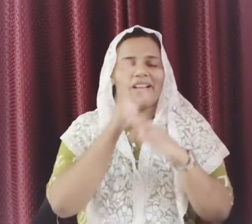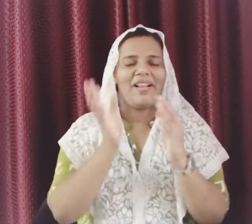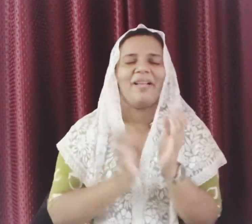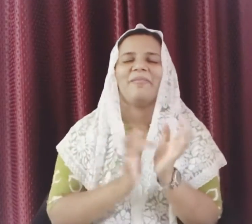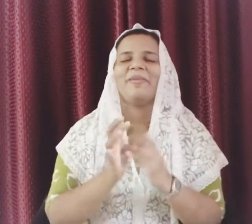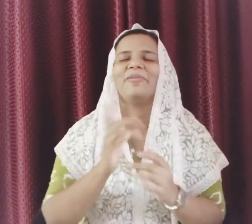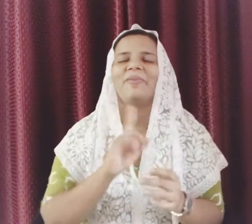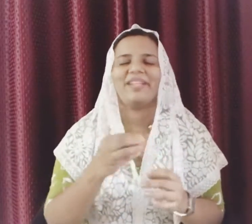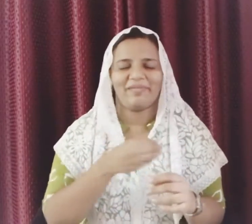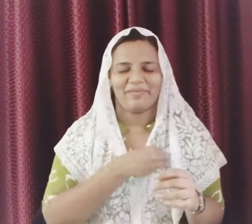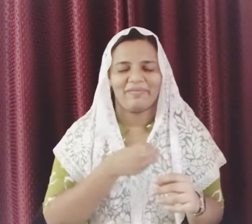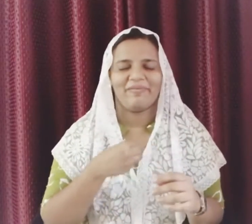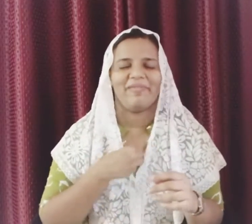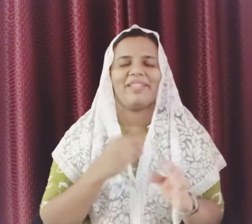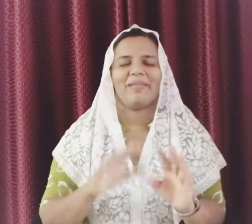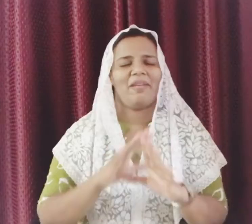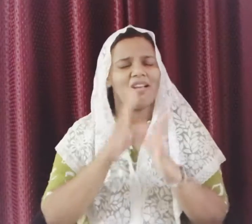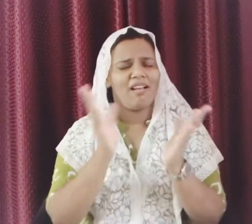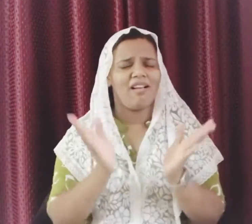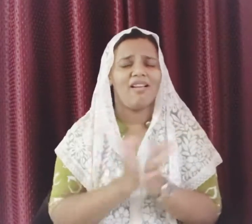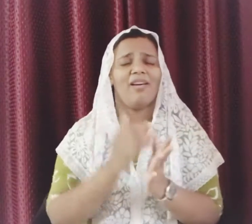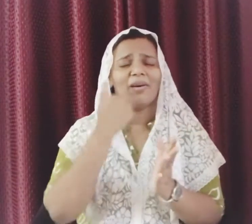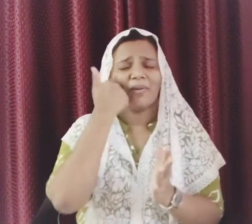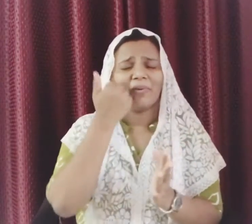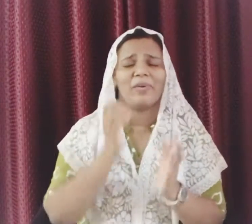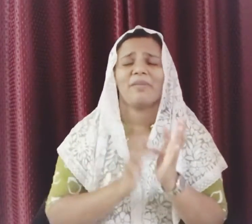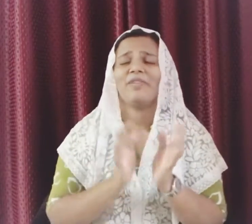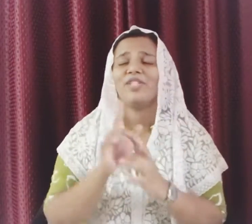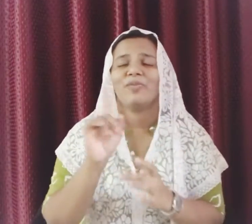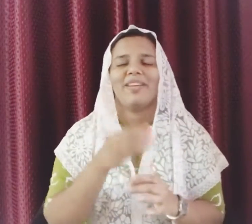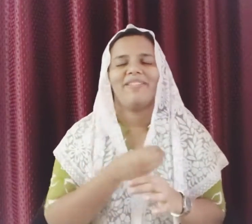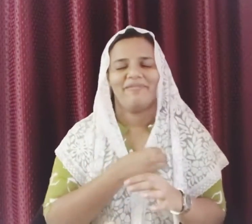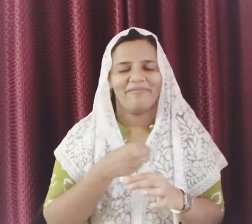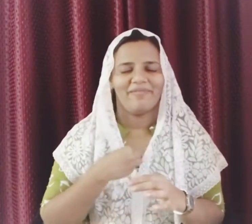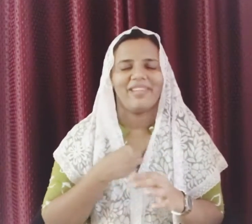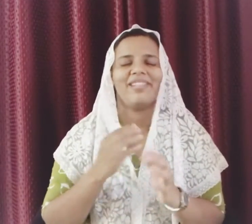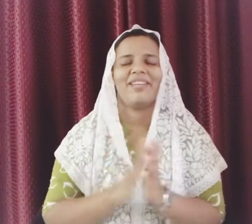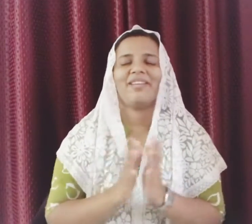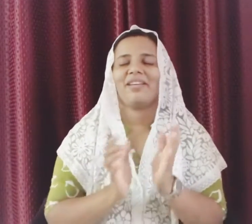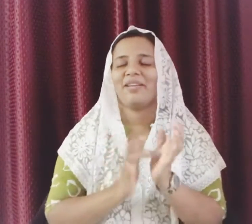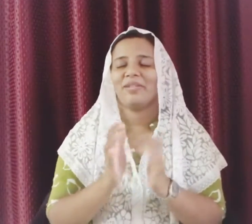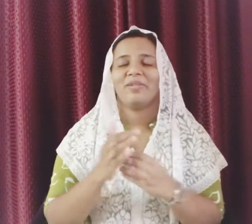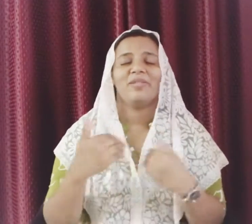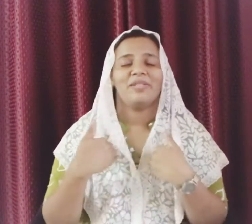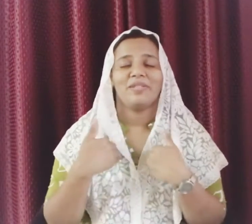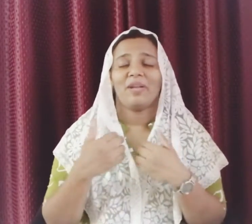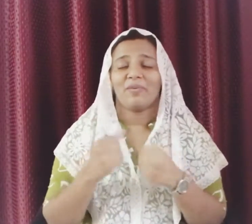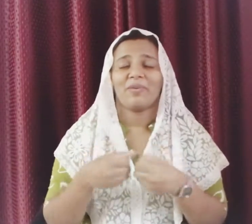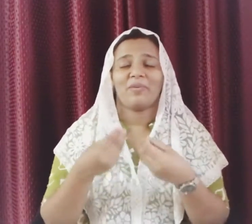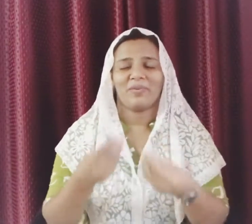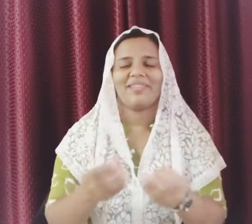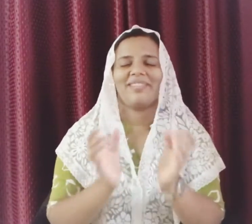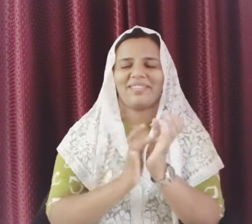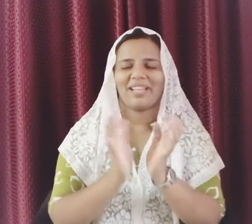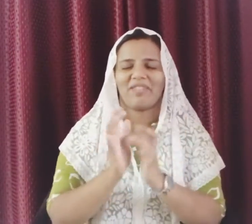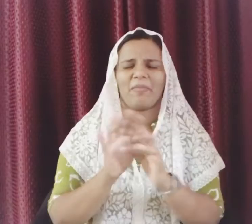നല്ല വൈദ്യനാകിയാൽ സ്തോത്രം. ഏത് രോഗത്തിനും അങ്ങ് നല്ല വൈദ്യനാകിയാൽ സ്തോത്രം. അങ്ങ് സൗഖ്യമാക്കുന്ന യഹോവയാകിയാൽ സ്തോത്രം. എല്ലാ